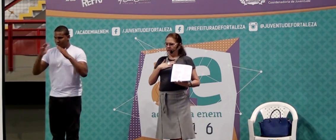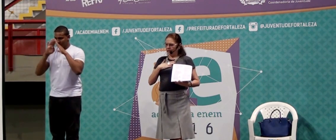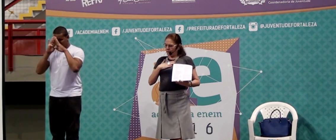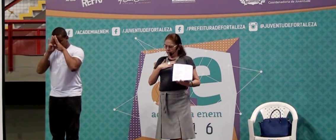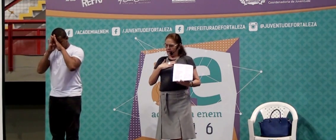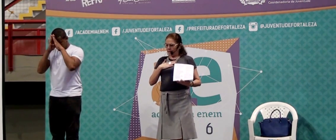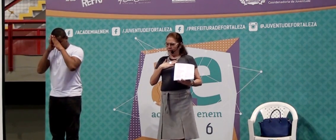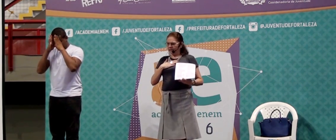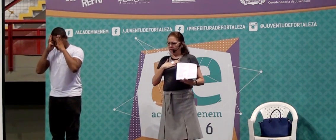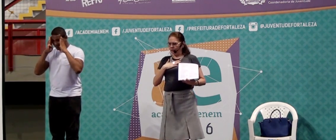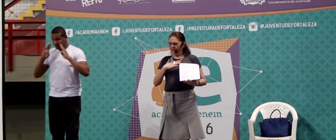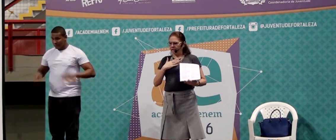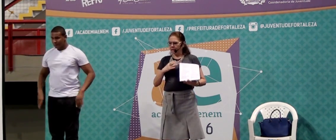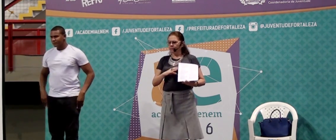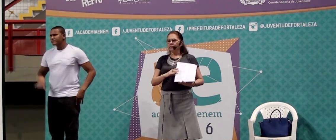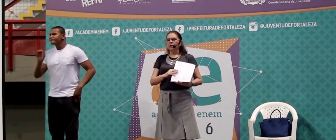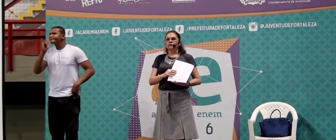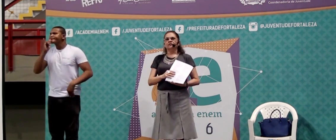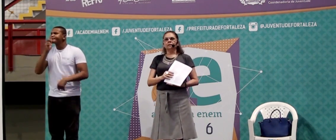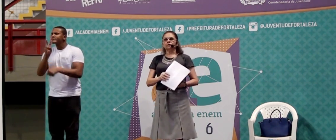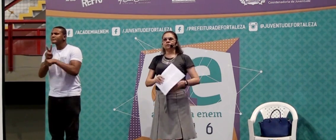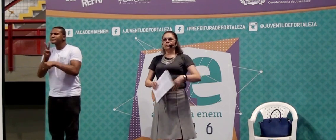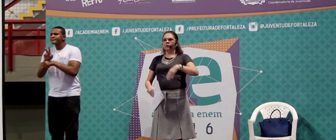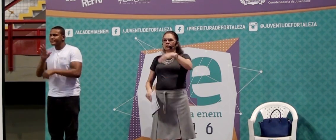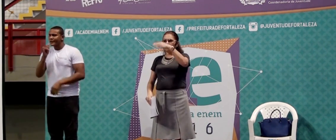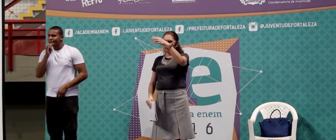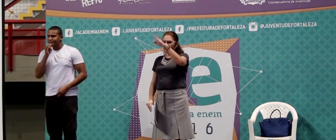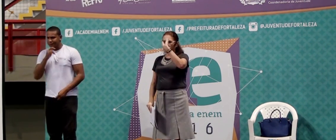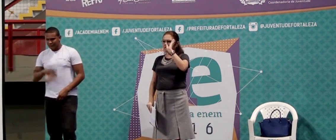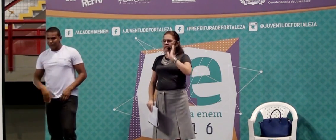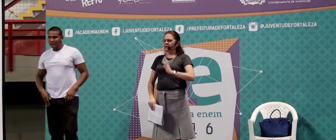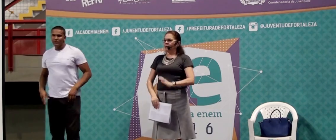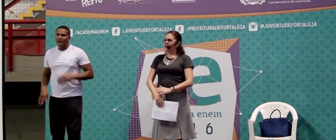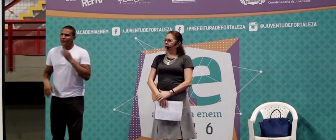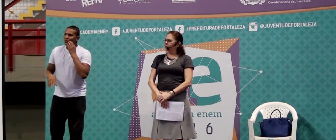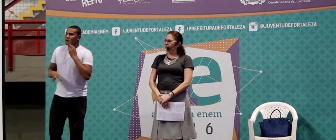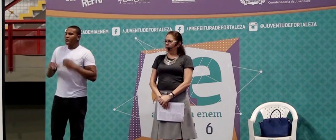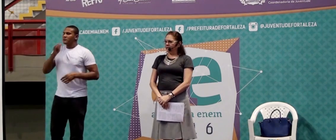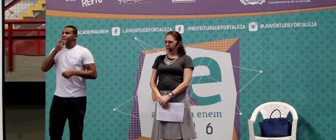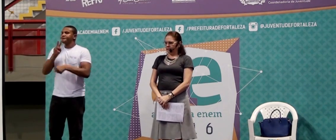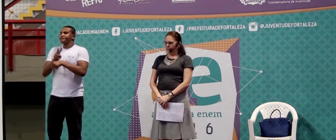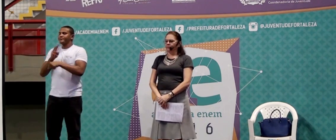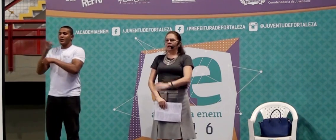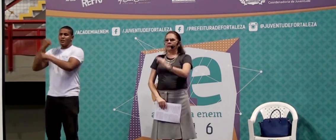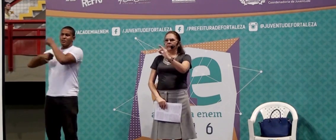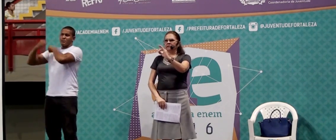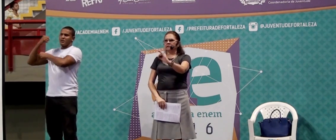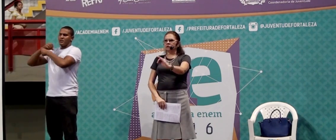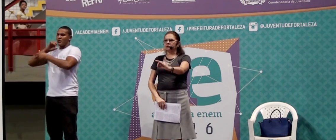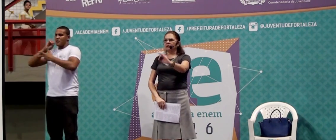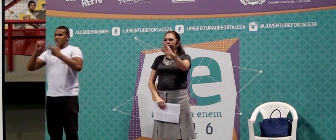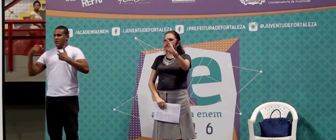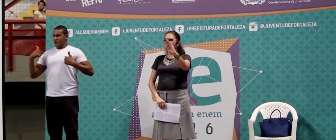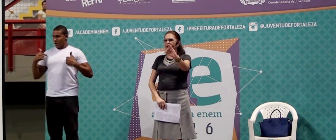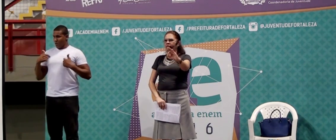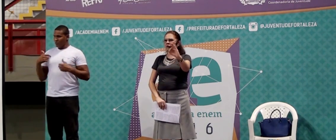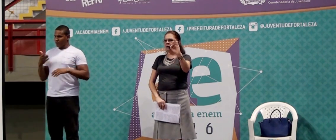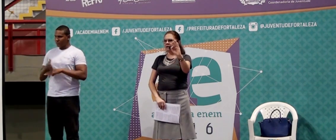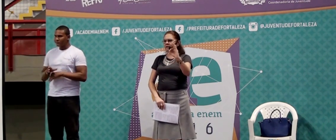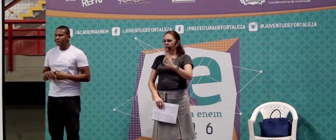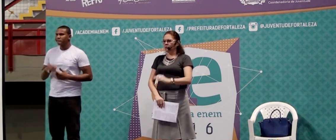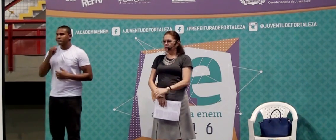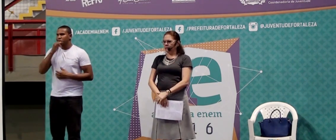Vamos fazer uma simulação? Vamos supor que eu fosse fazer o Enem do ano passado. A persistência